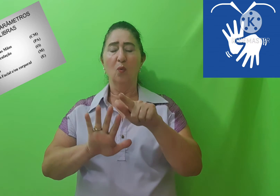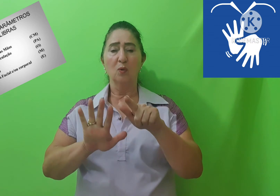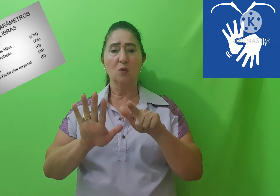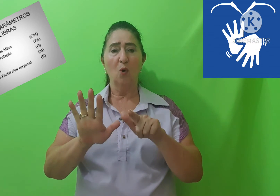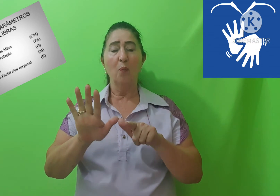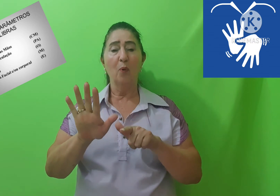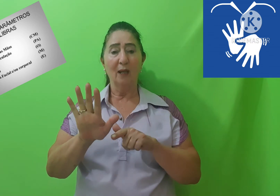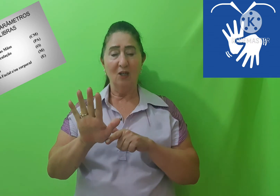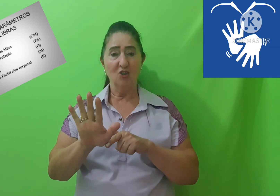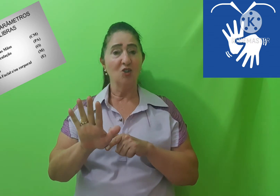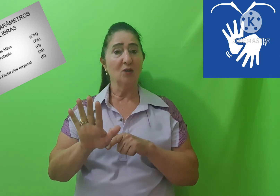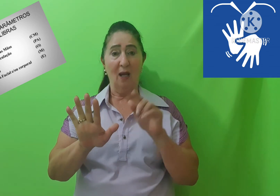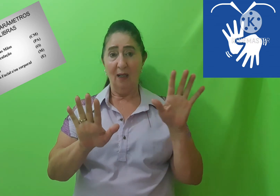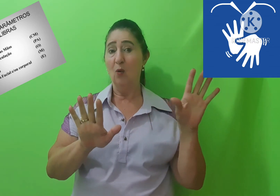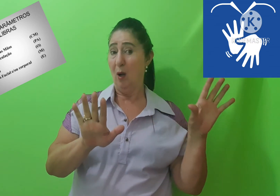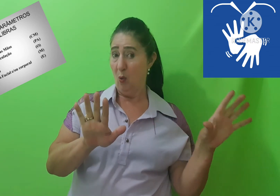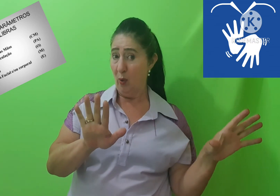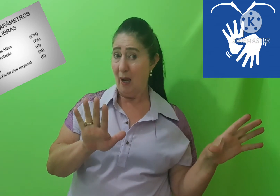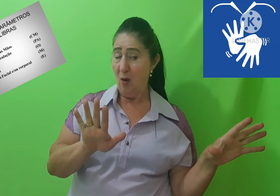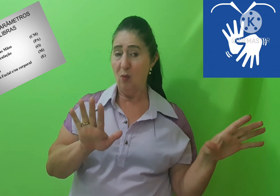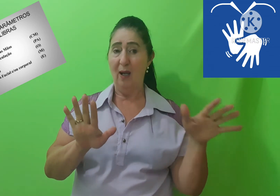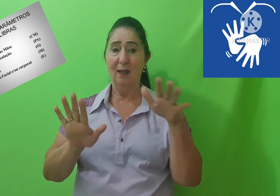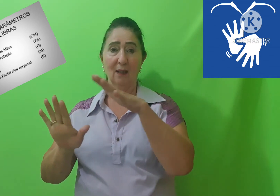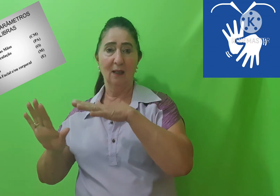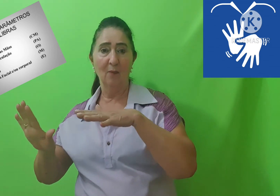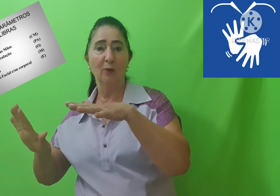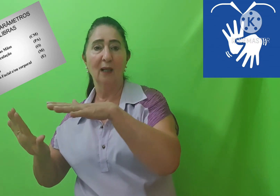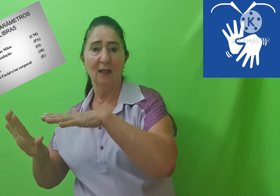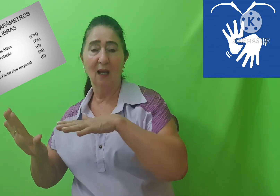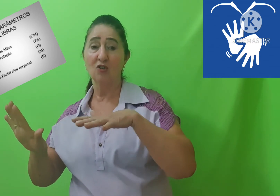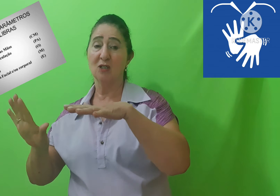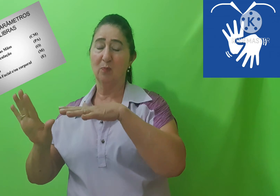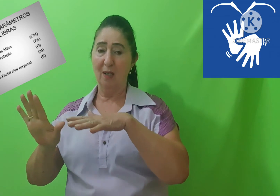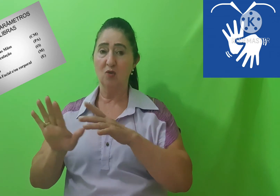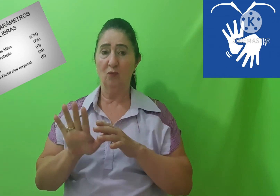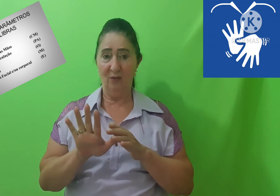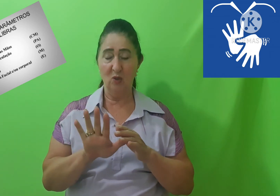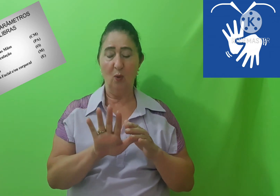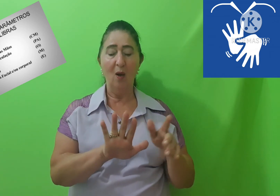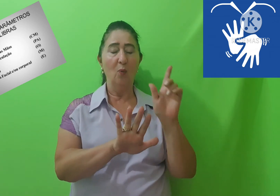os componentes da língua oral, ainda que na modalidade espaço visual,